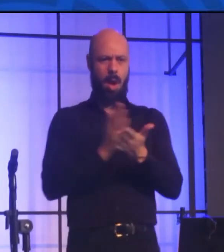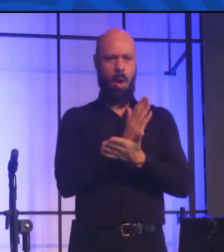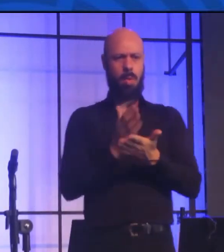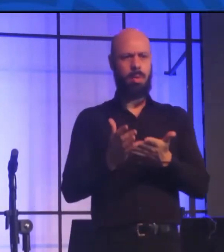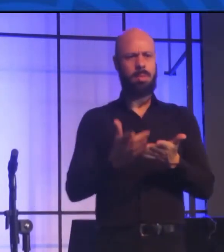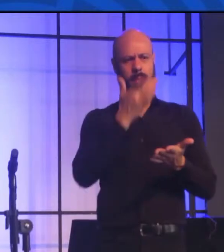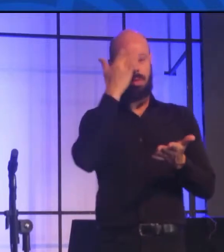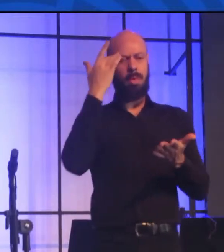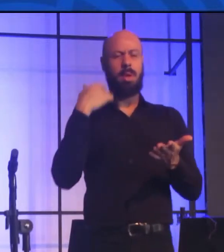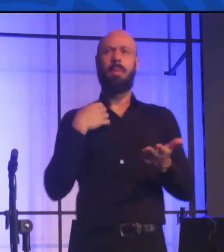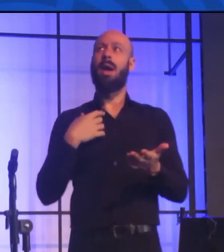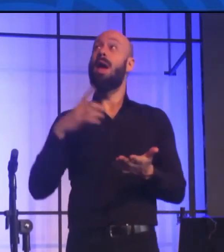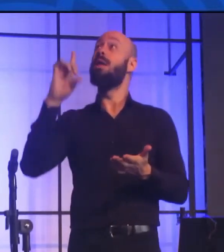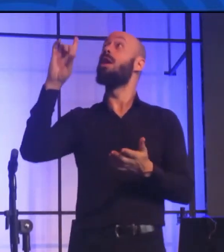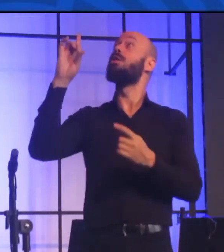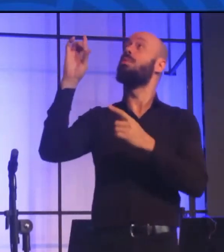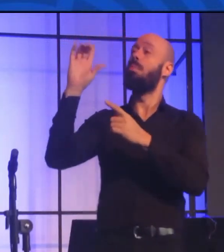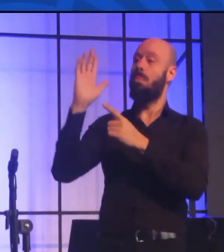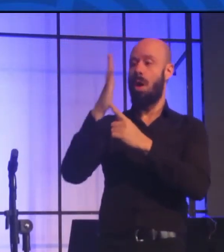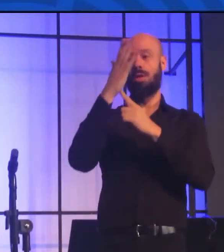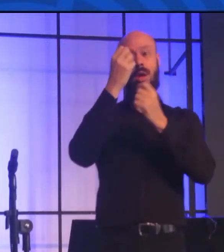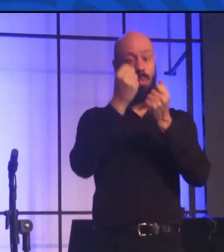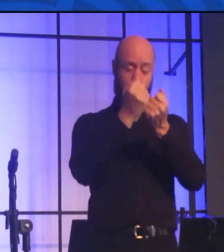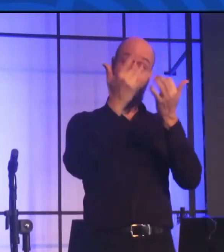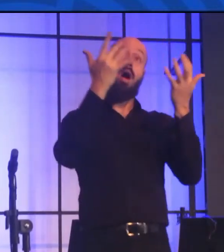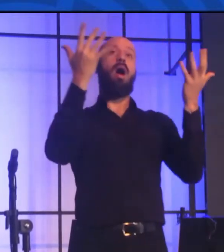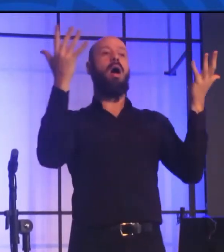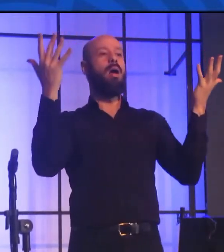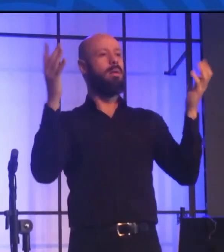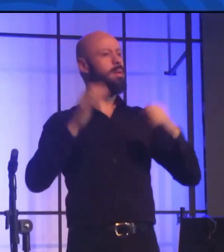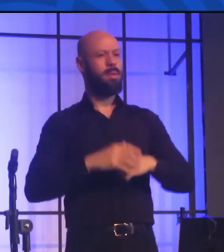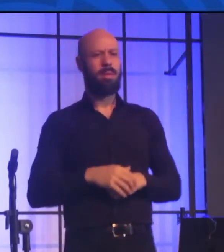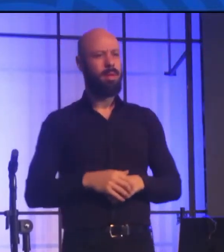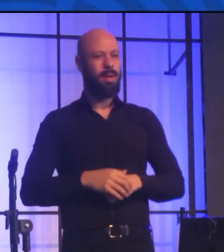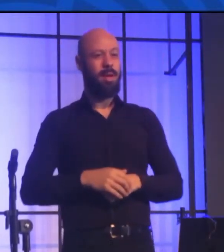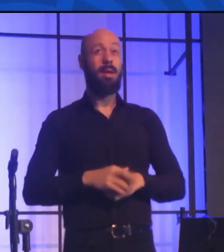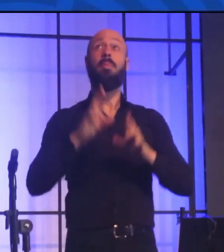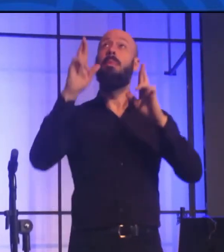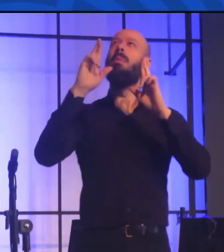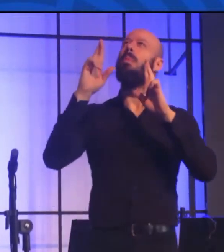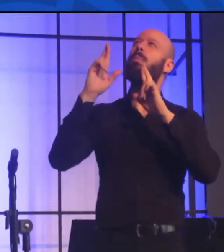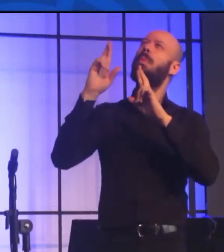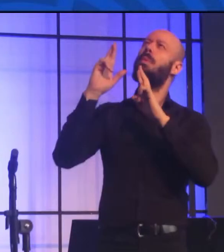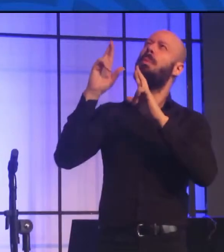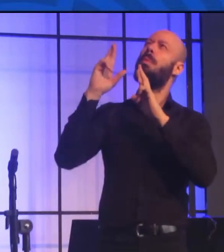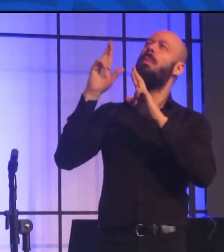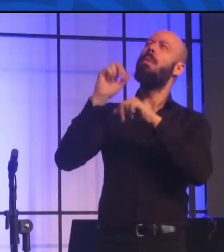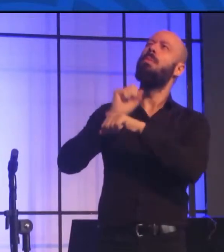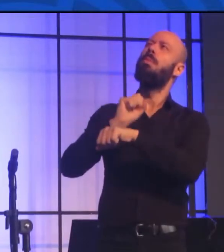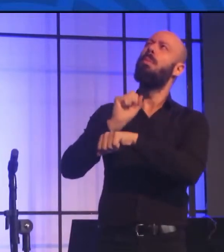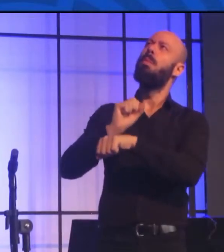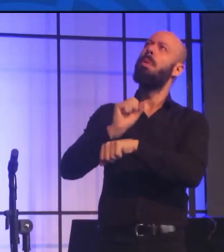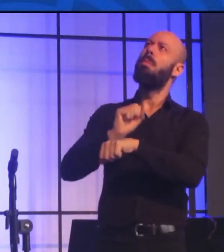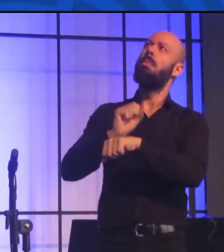mostre, uma coisa sobrenatural aconteça, enquanto que Deus está esperando que você haja. que você